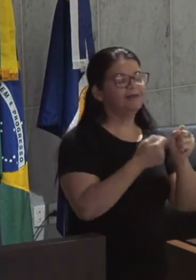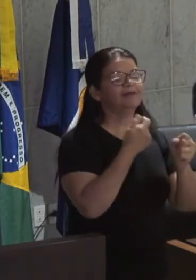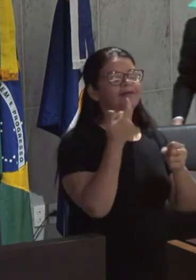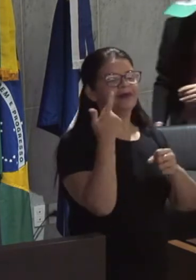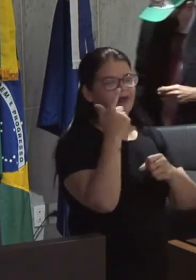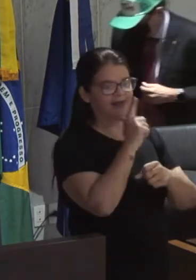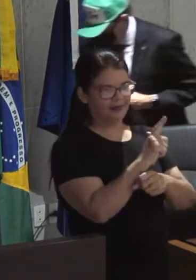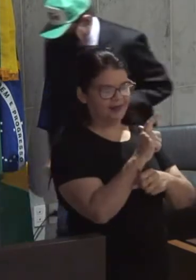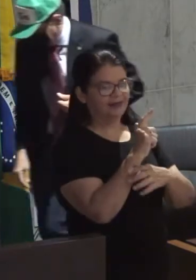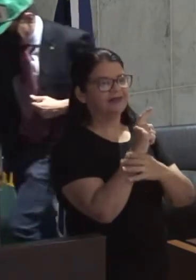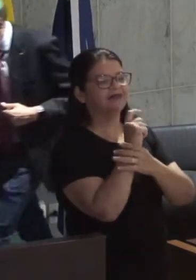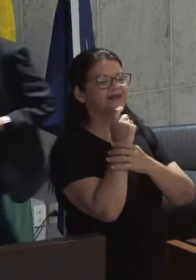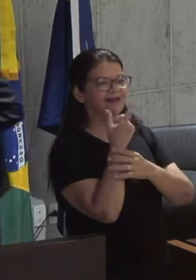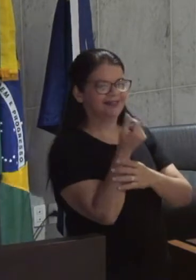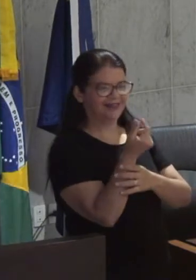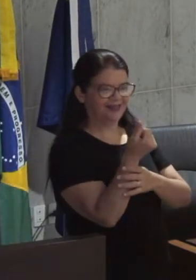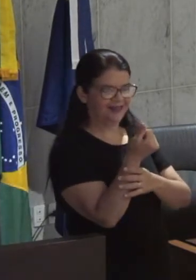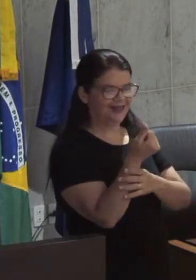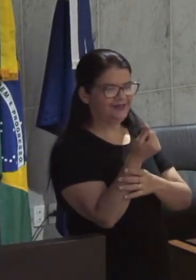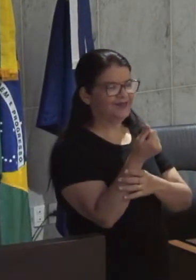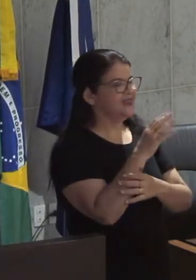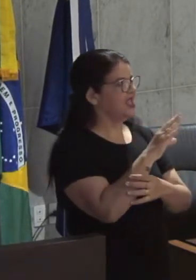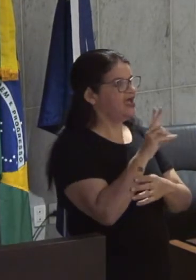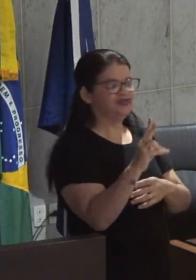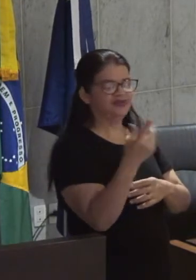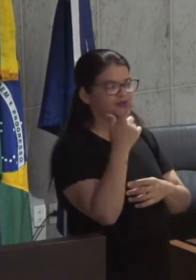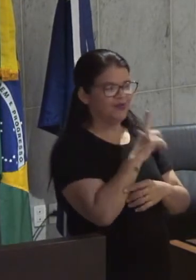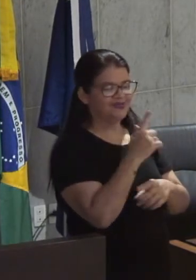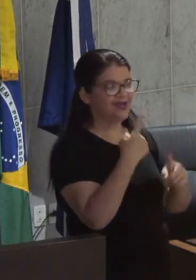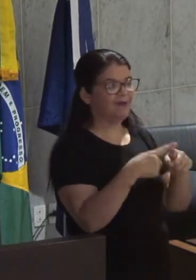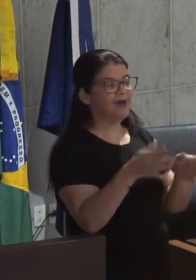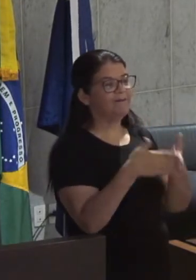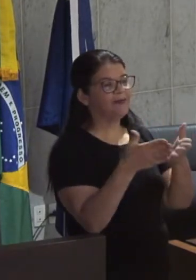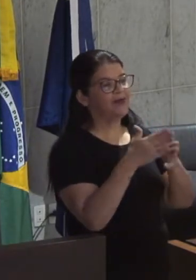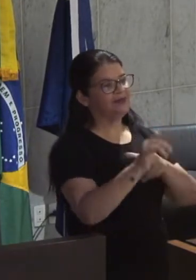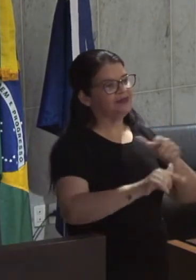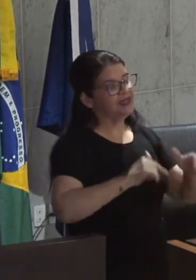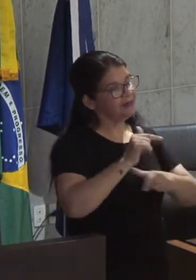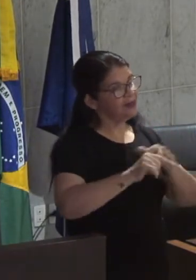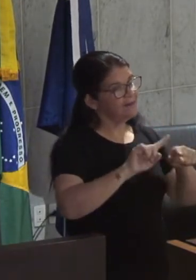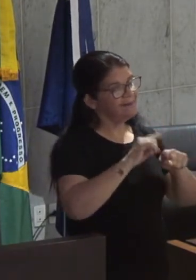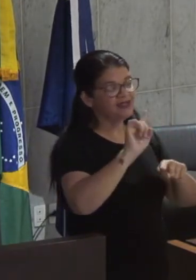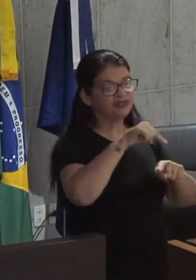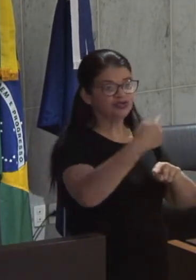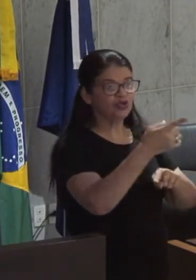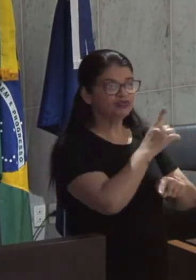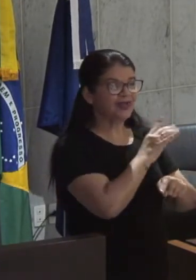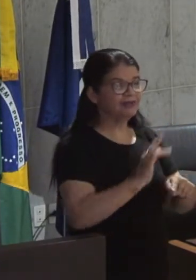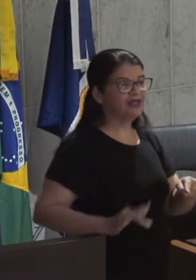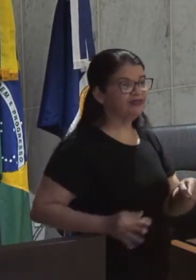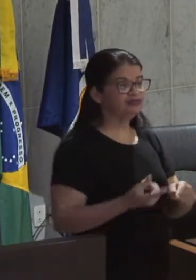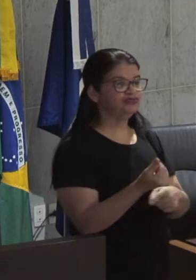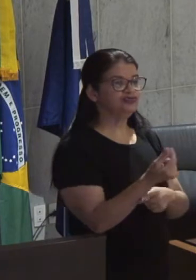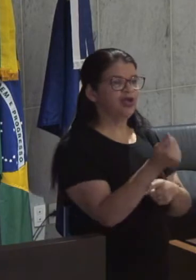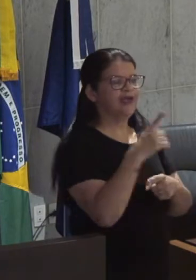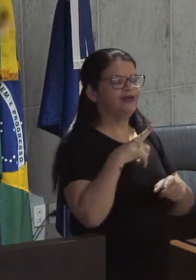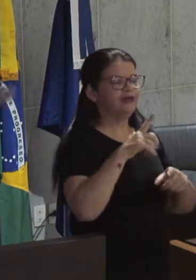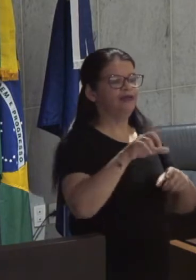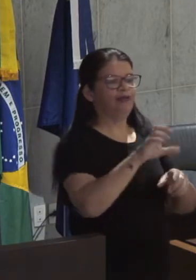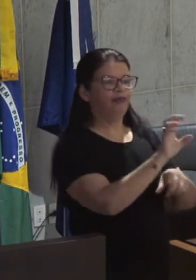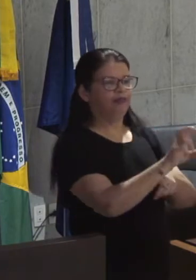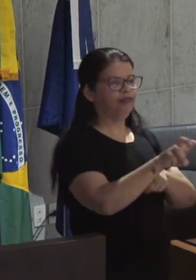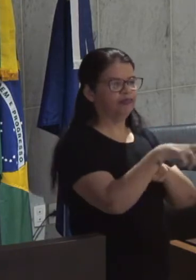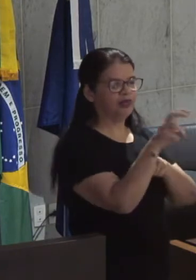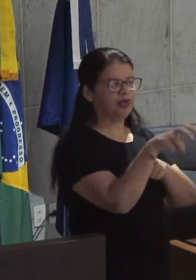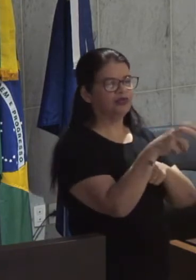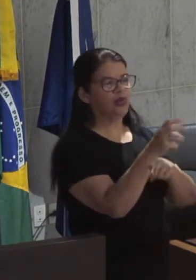para os deputados federais. Carlos Vera não tem esse dinheiro não, porque ele é pobre, é trabalhador. Tá certo? Mas os outros deputados federais estão cheios de dinheiro, com trator, com máquina, com uma série